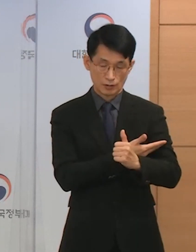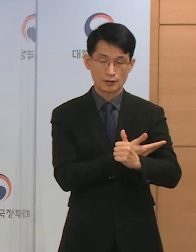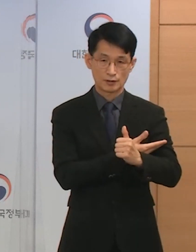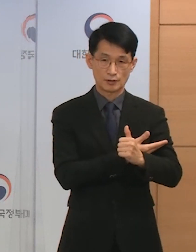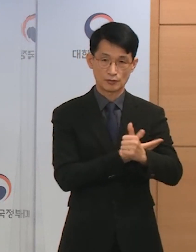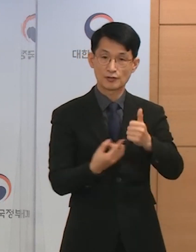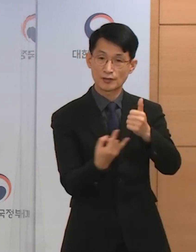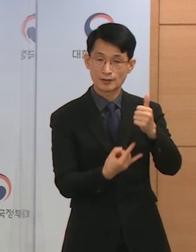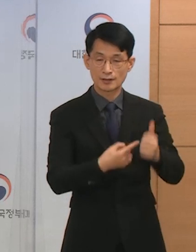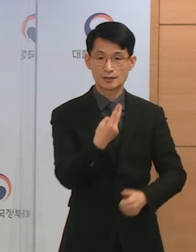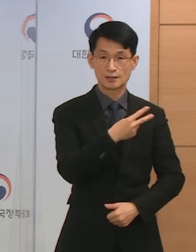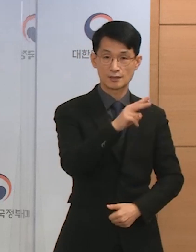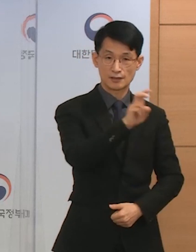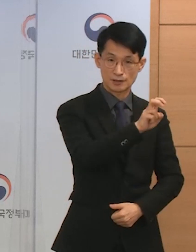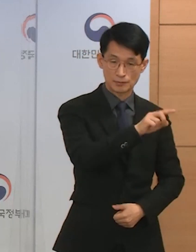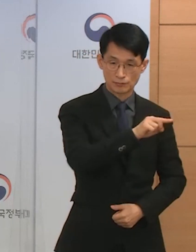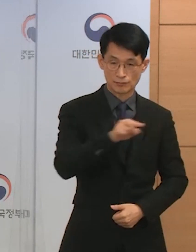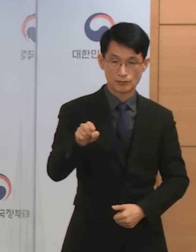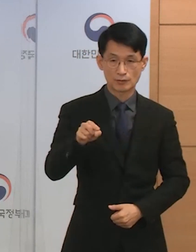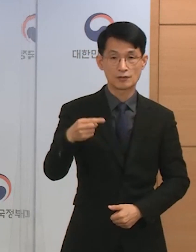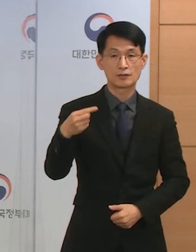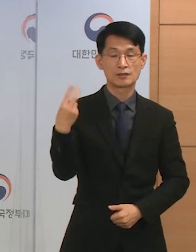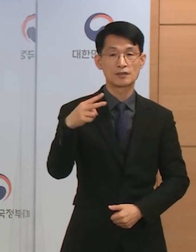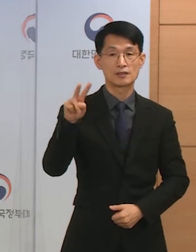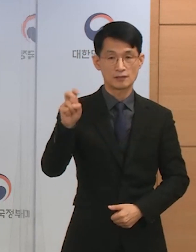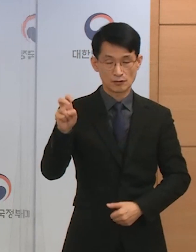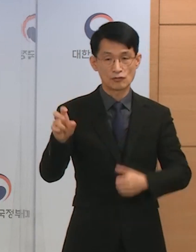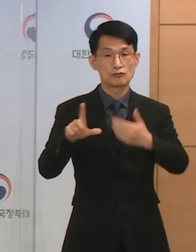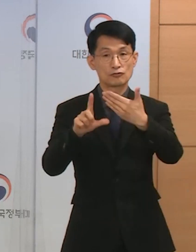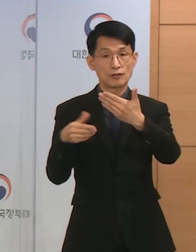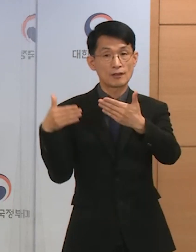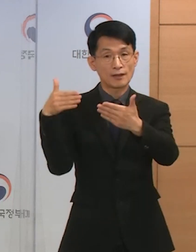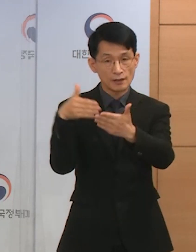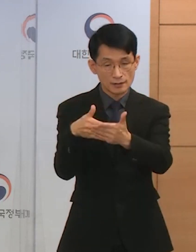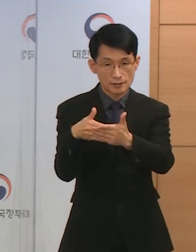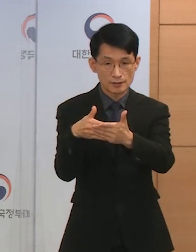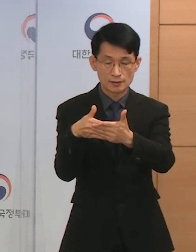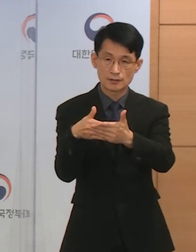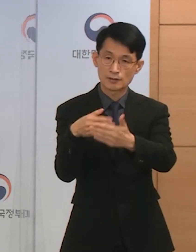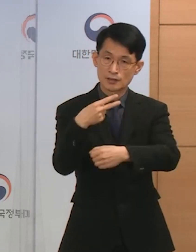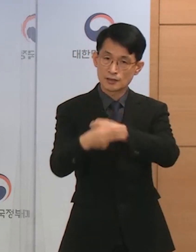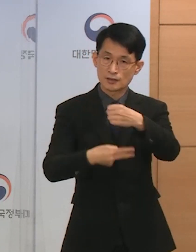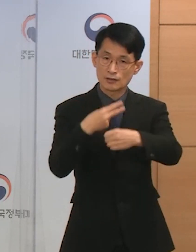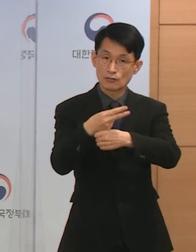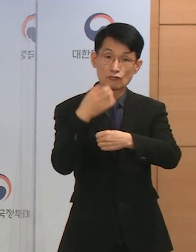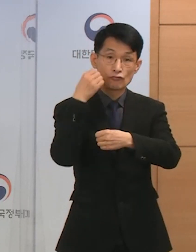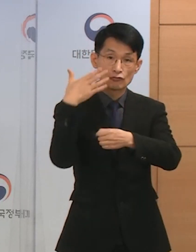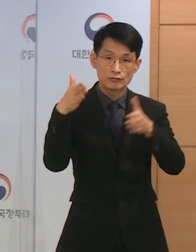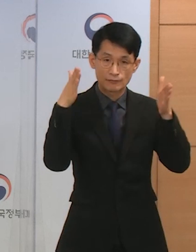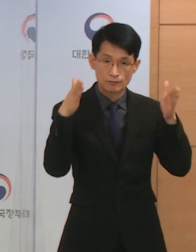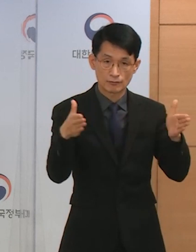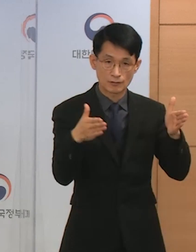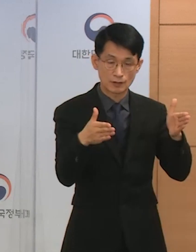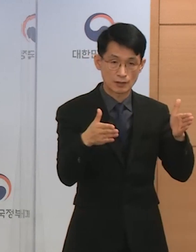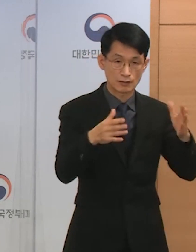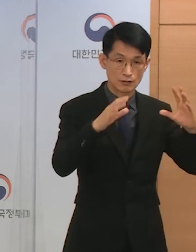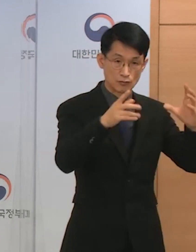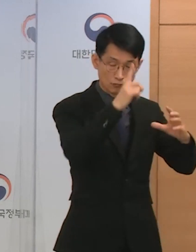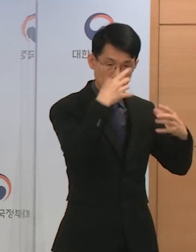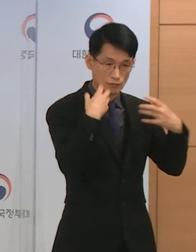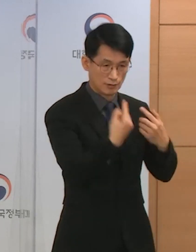2020년 1월부터 2022년 9월까지 최근 2년 9개월 동안 국민